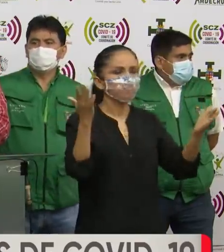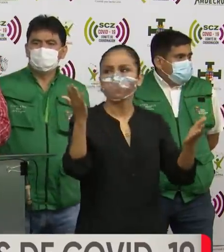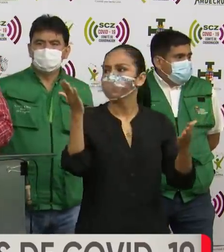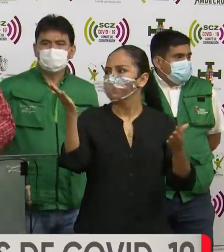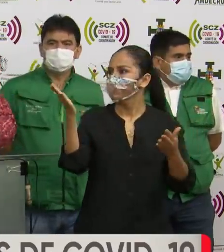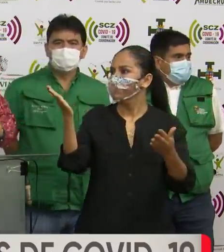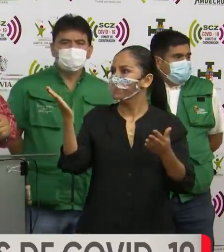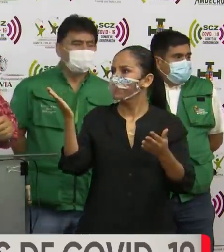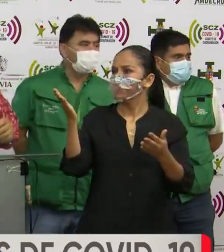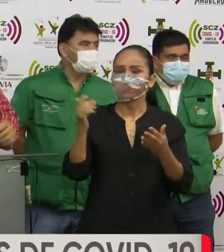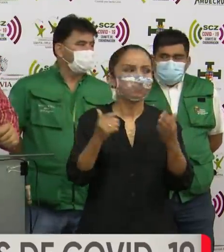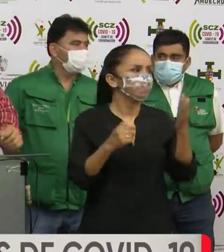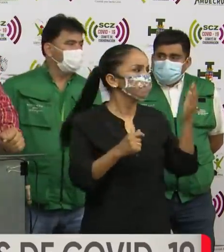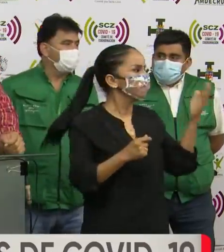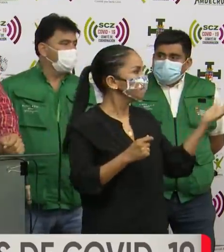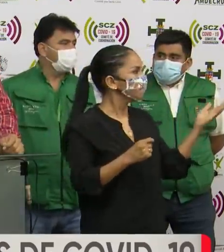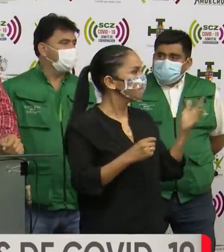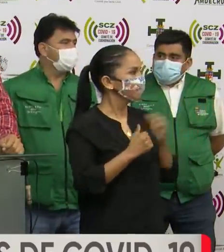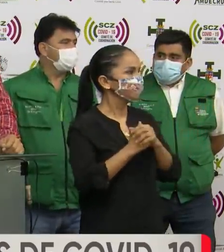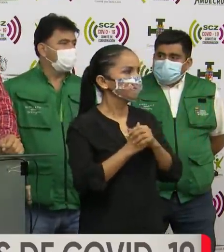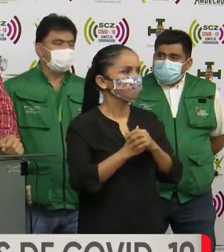tema? Doctor.